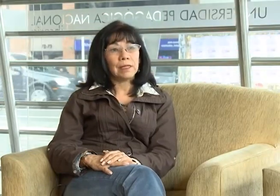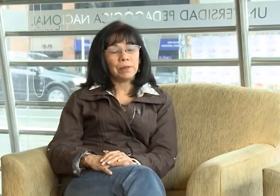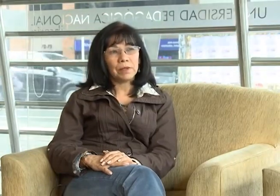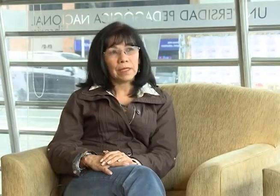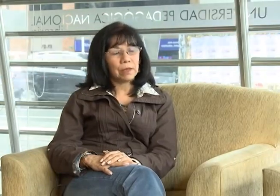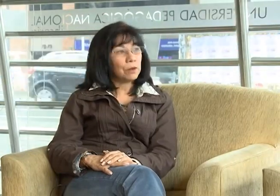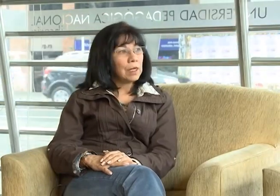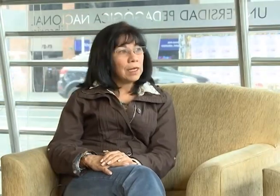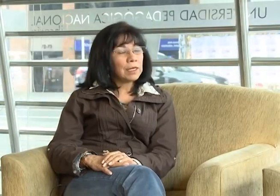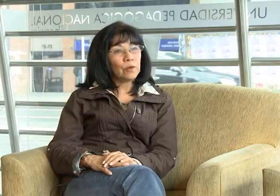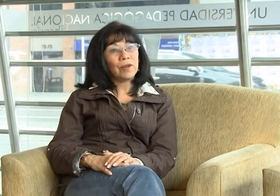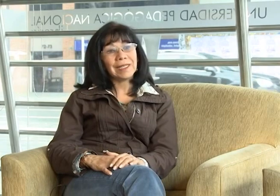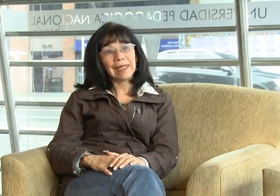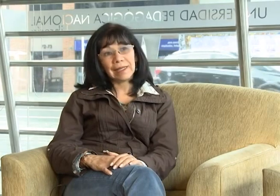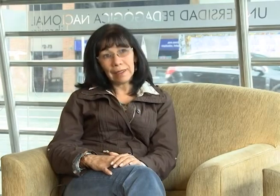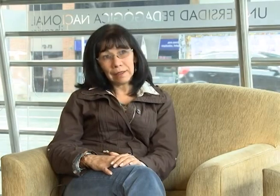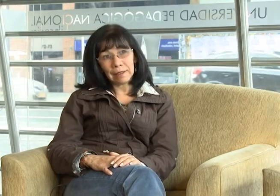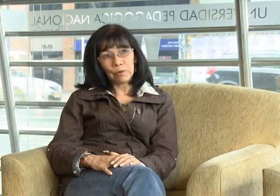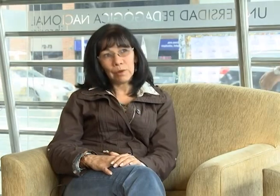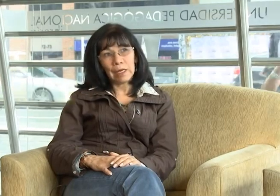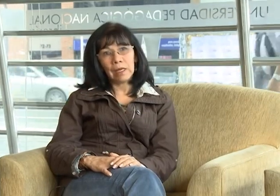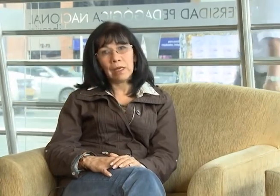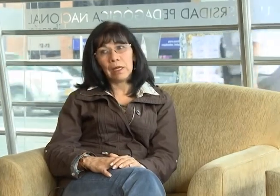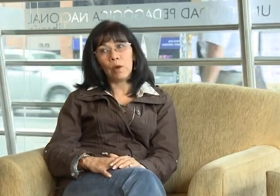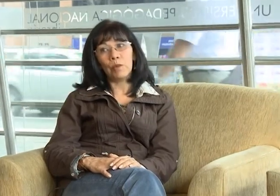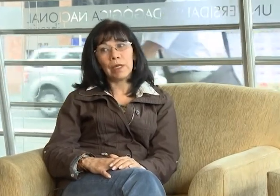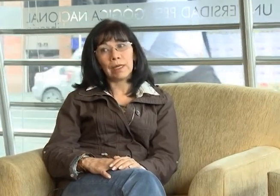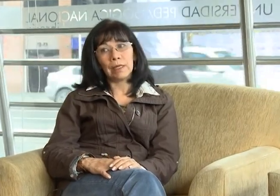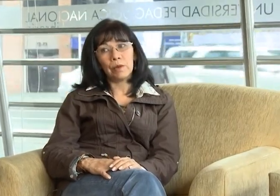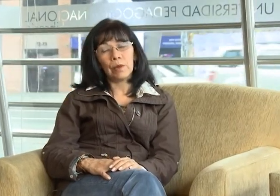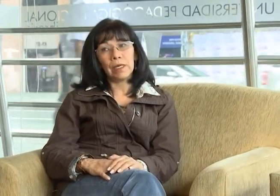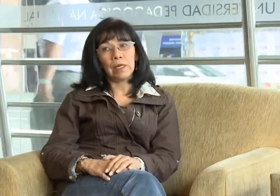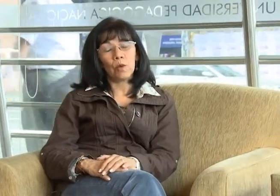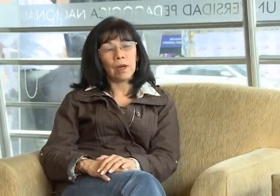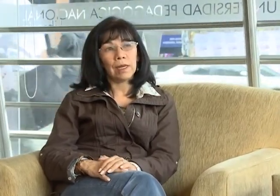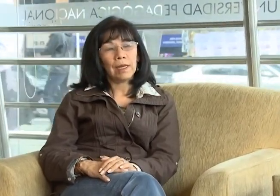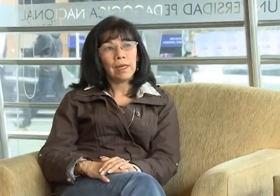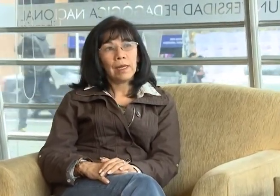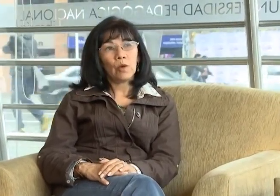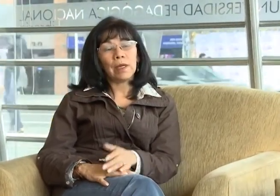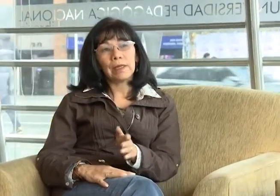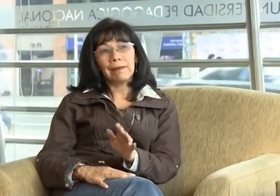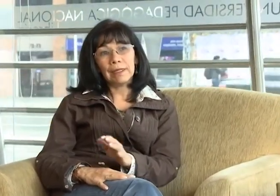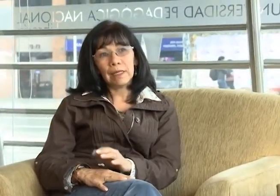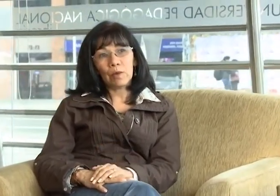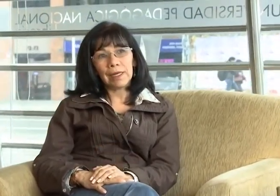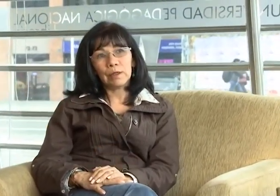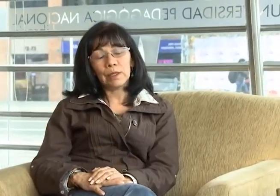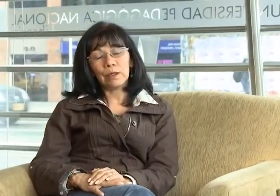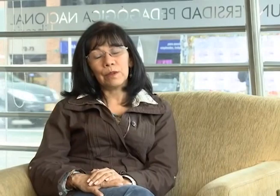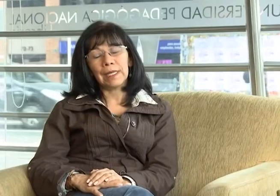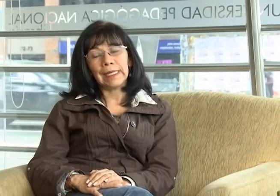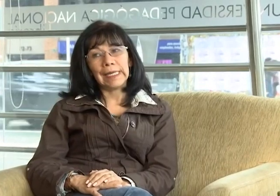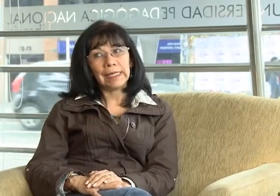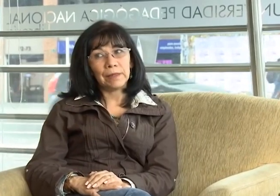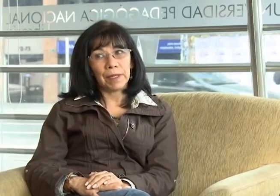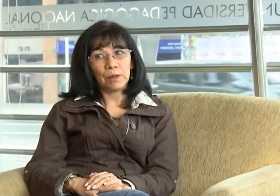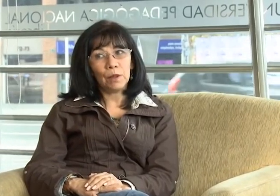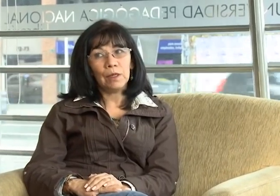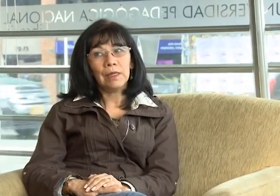desde el proyecto es ofrecerles un eje comunicativo en el cual o a través del cual ellos estudian el español